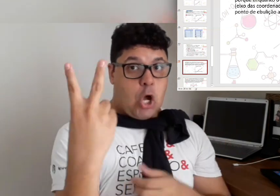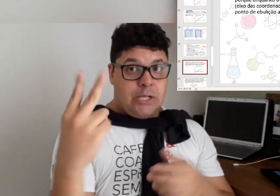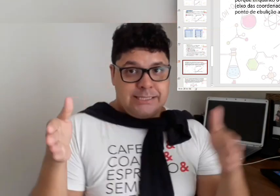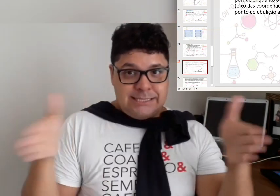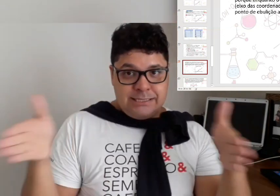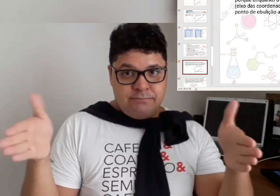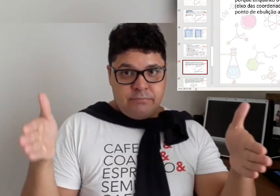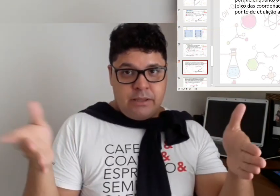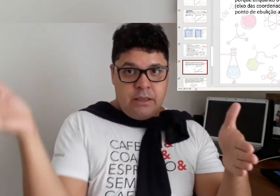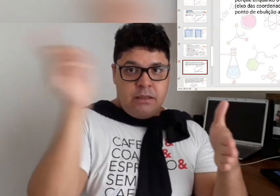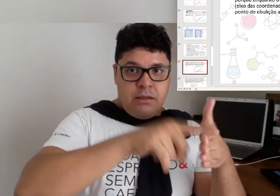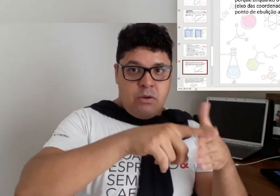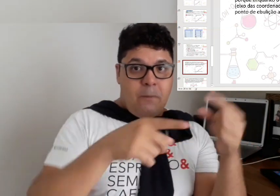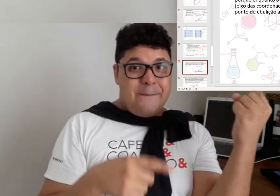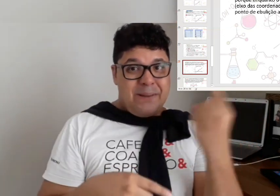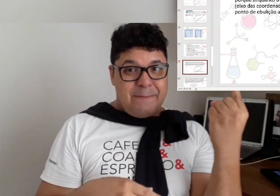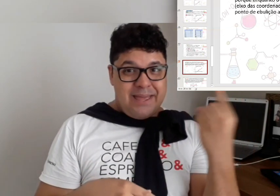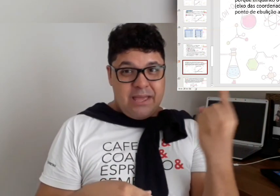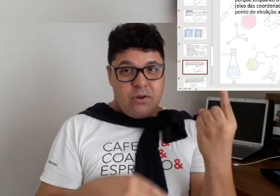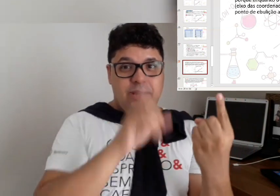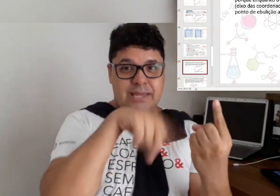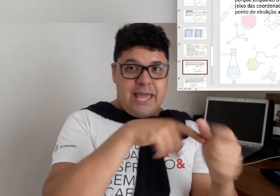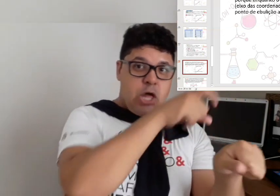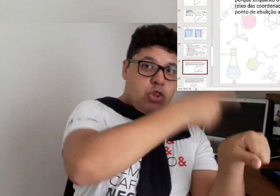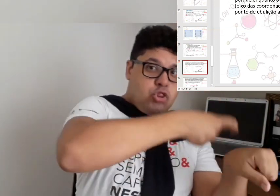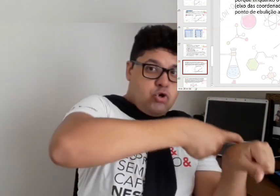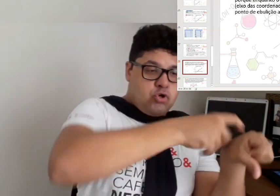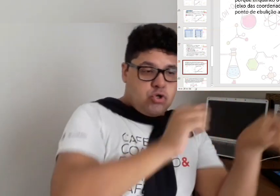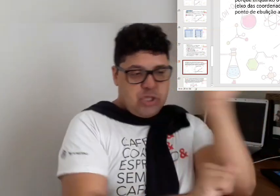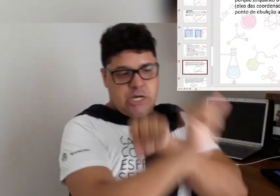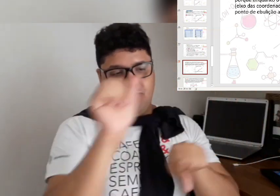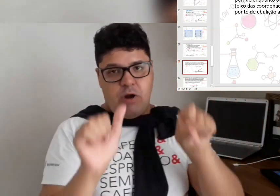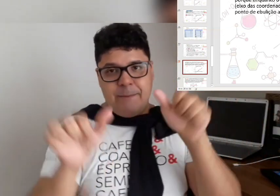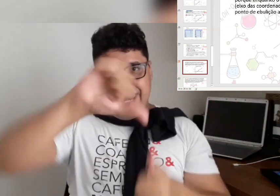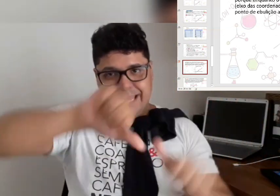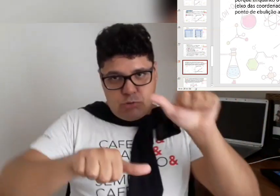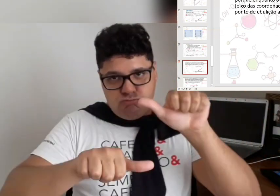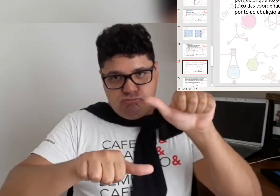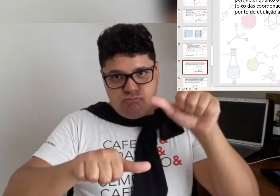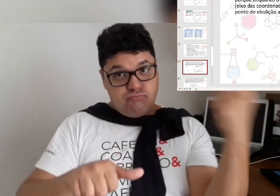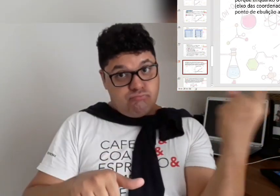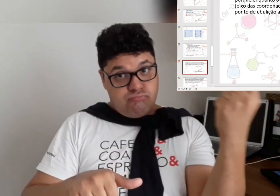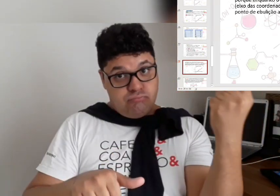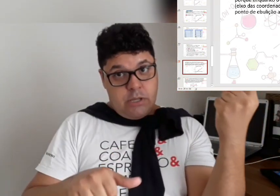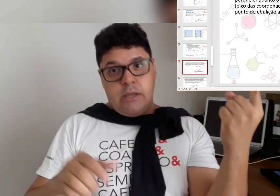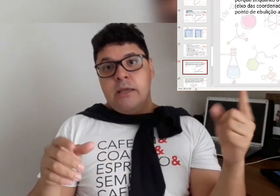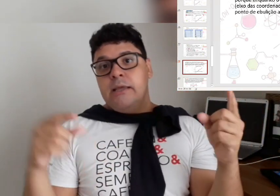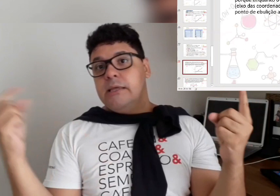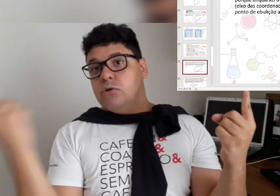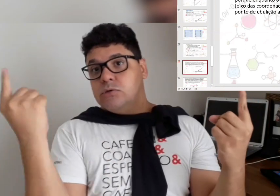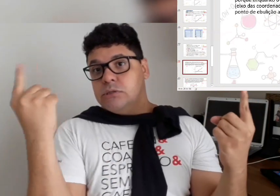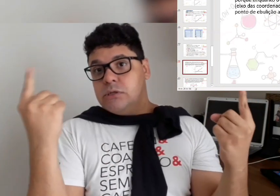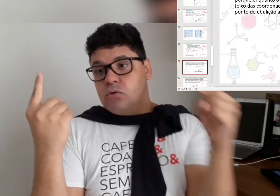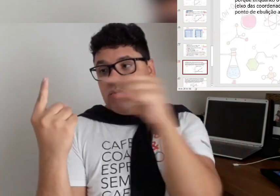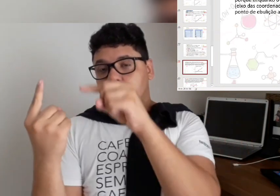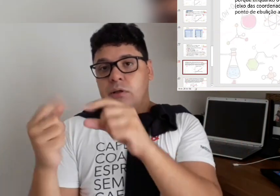patamares, tá? Quando a gente está falando da mudança de fase dela, né? Quando está falando da mudança de fase relacionando